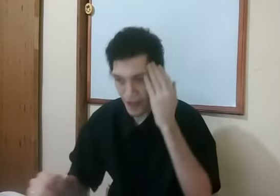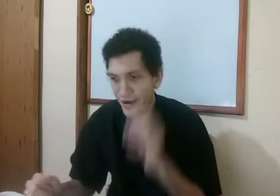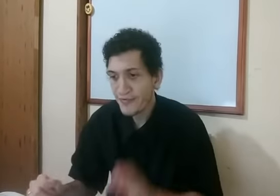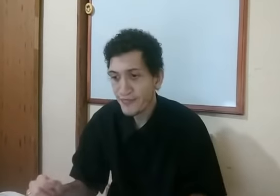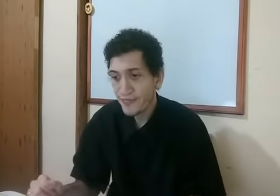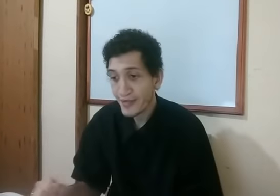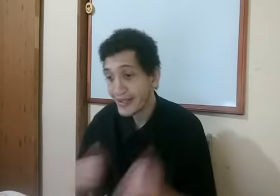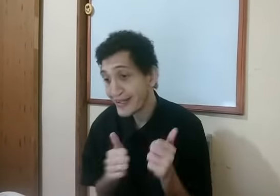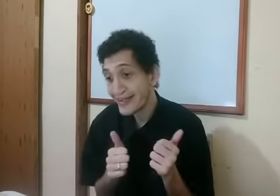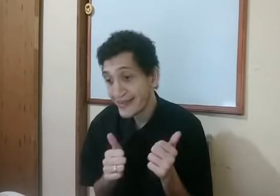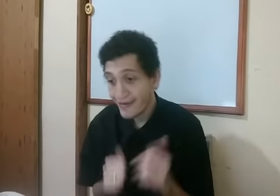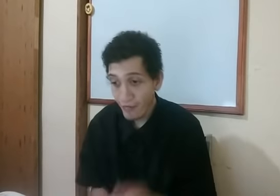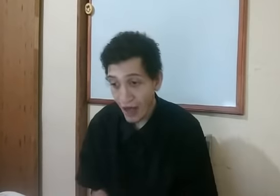Entendeu? Vamos lá.